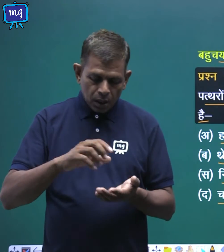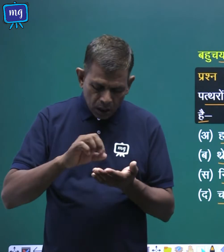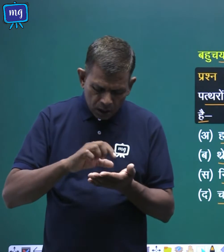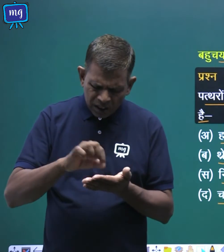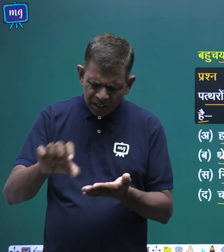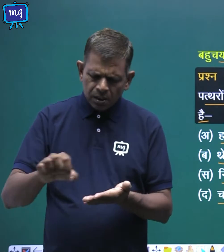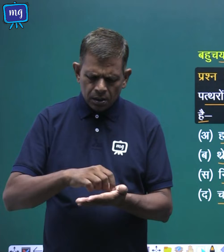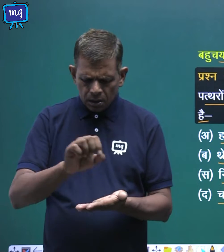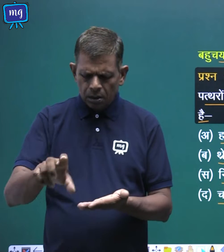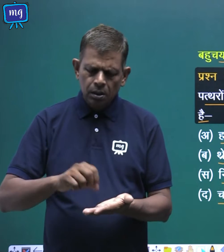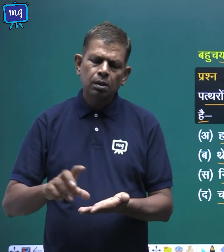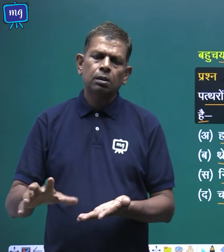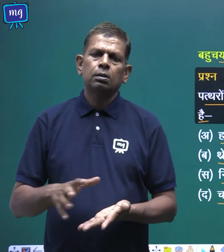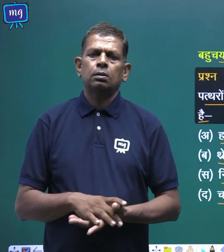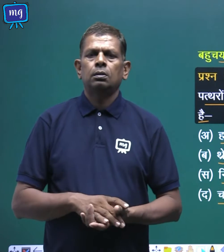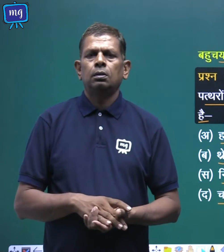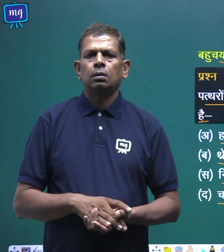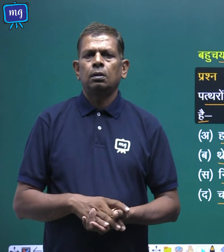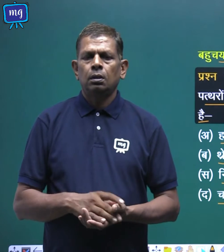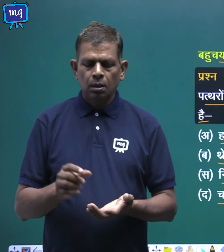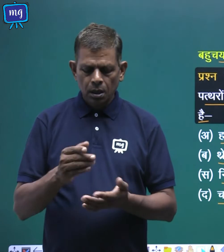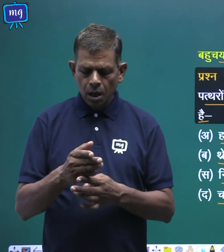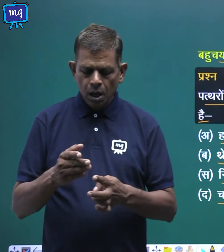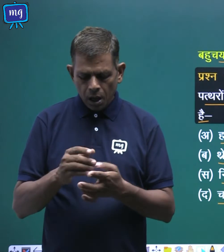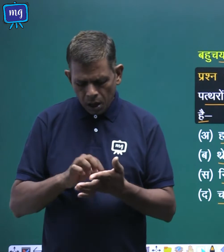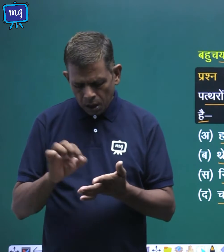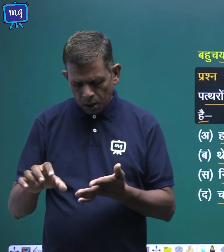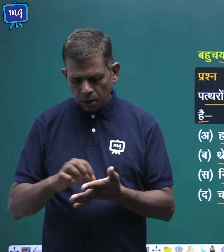तो उसको हाथों से भूसा अलग करते हुए,